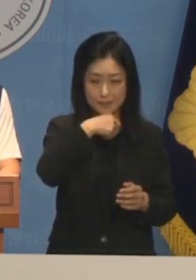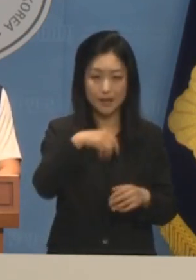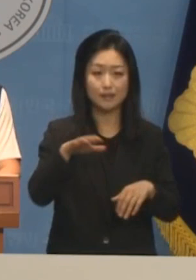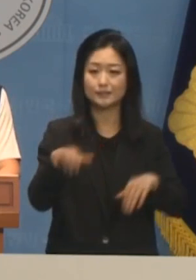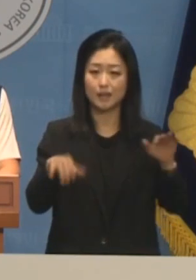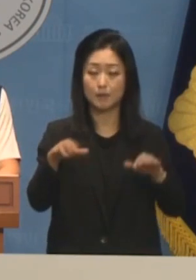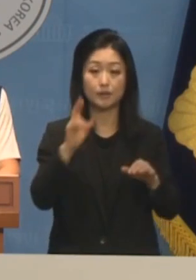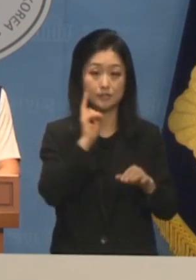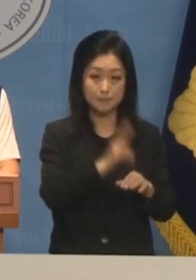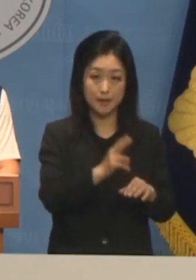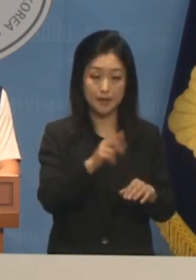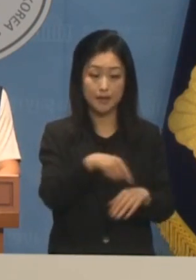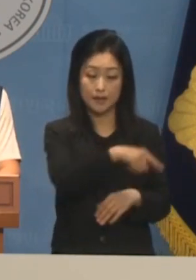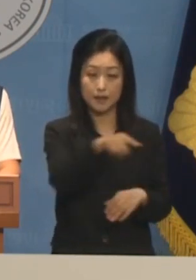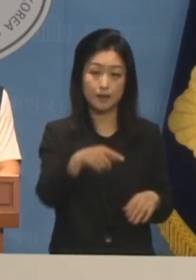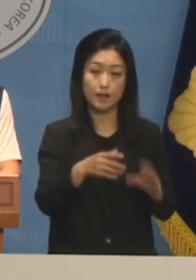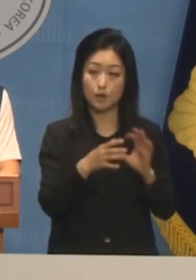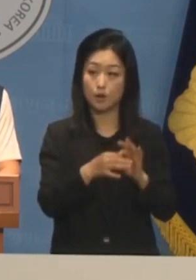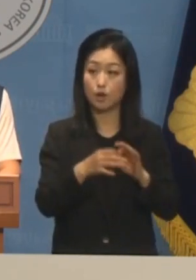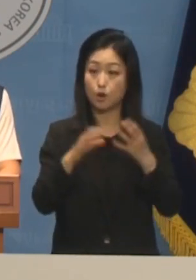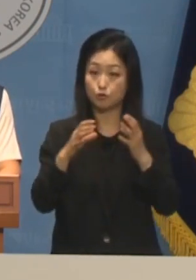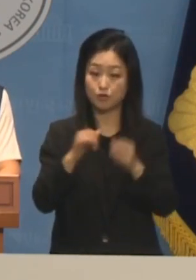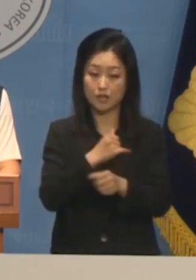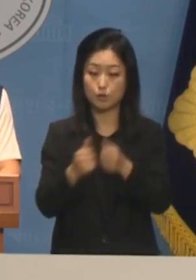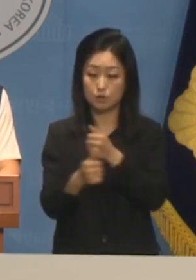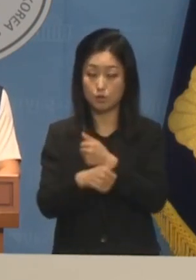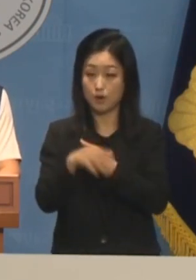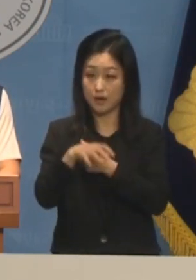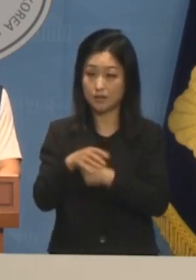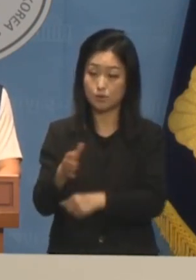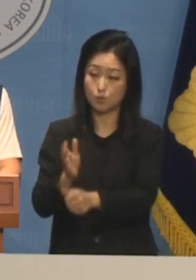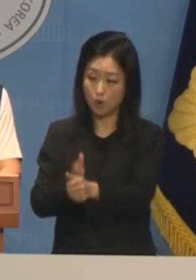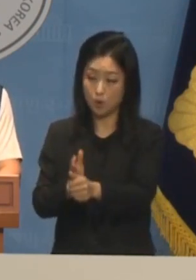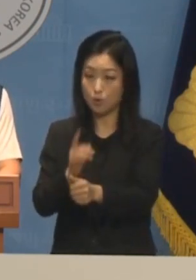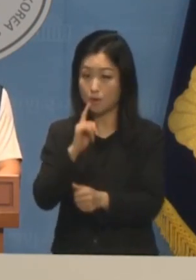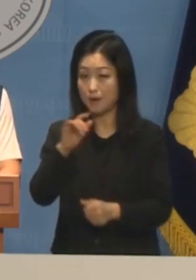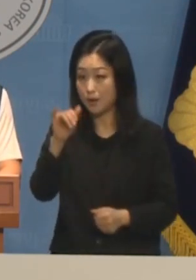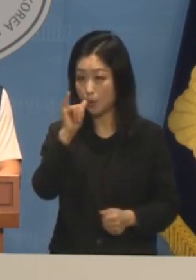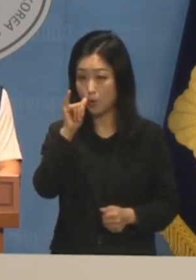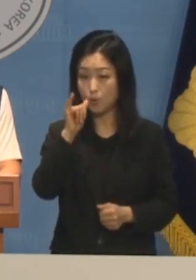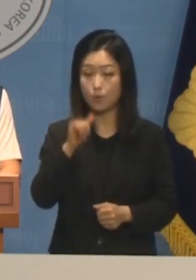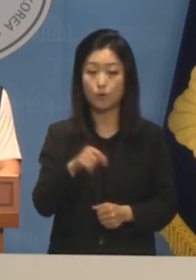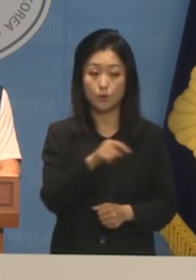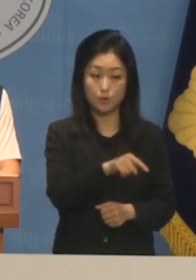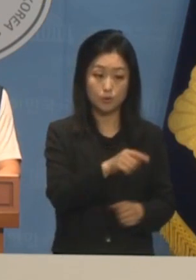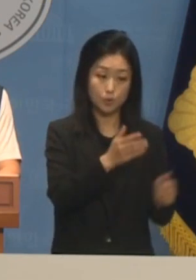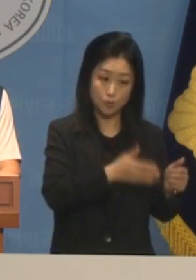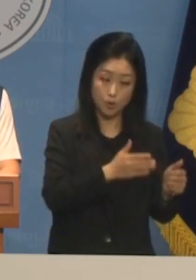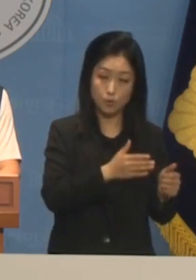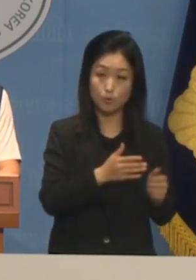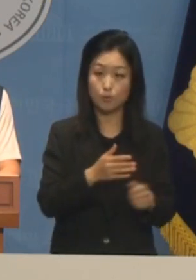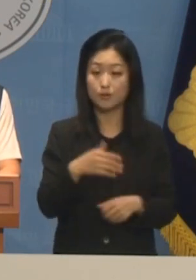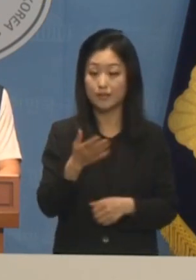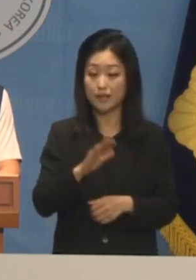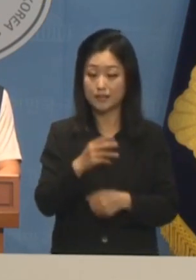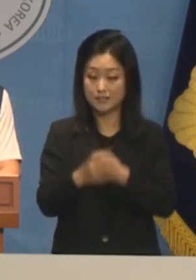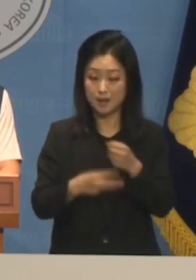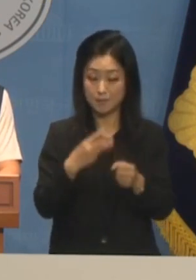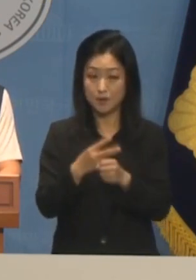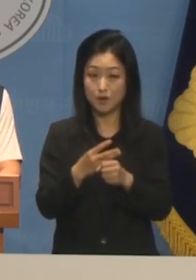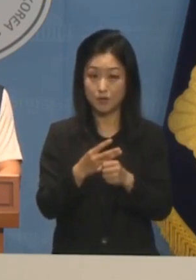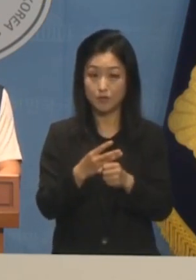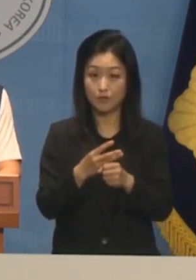공공부문 비정규직 노동자와 관련된 국가인권위원회 권고 그리고 공무직위원회 권고도 3년이 지났습니다. 2년